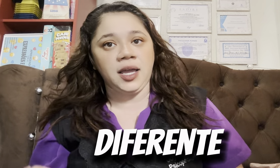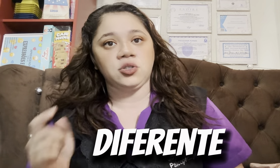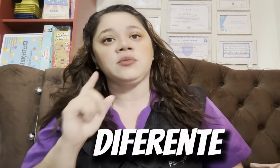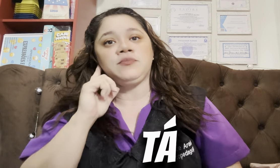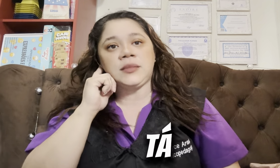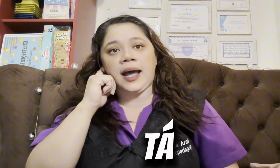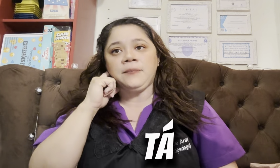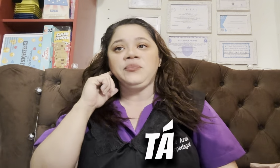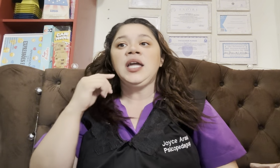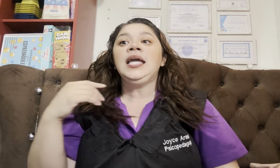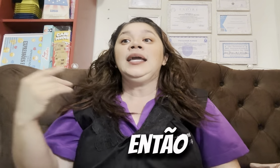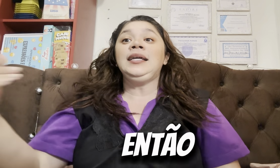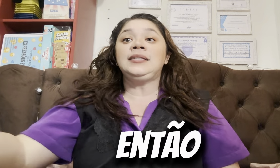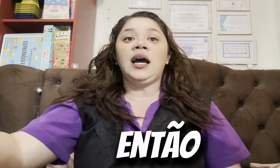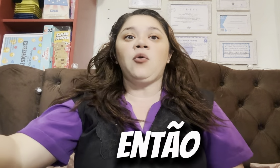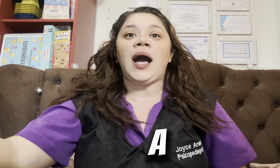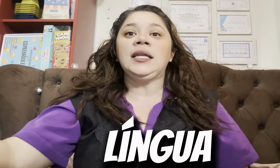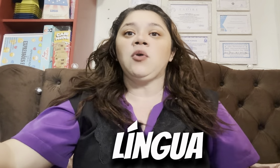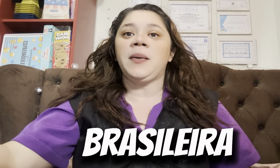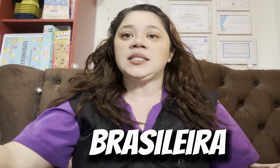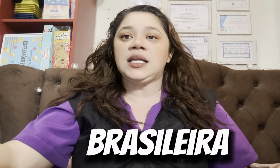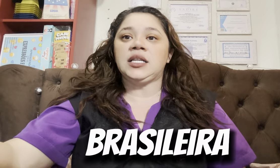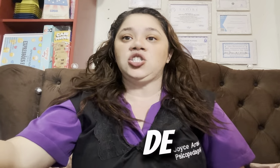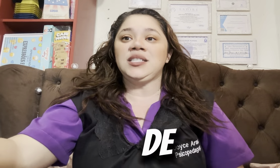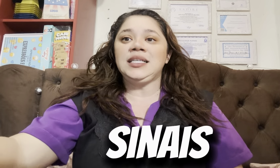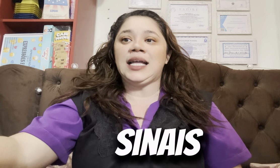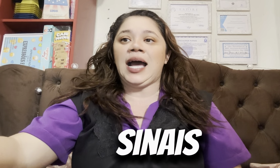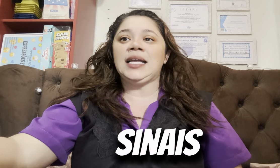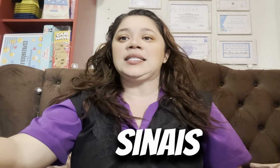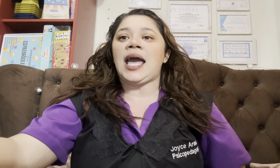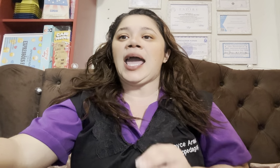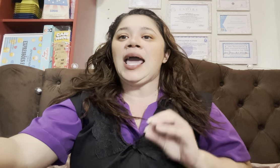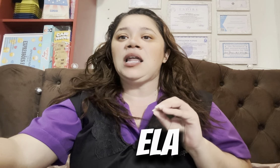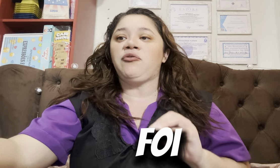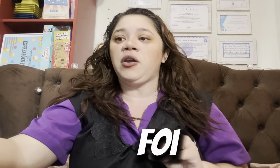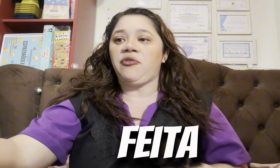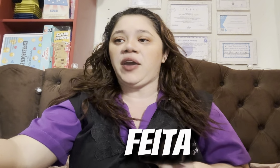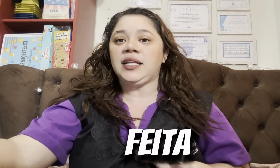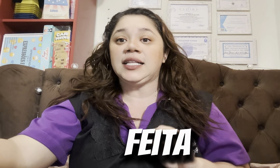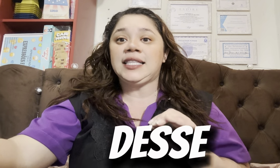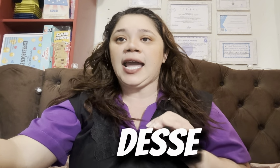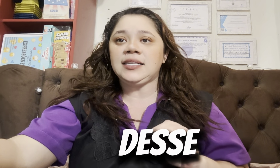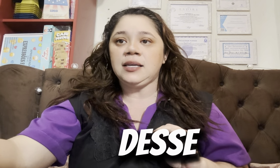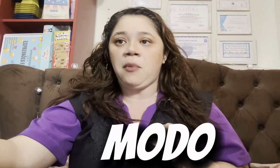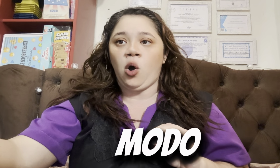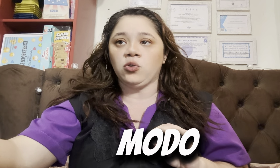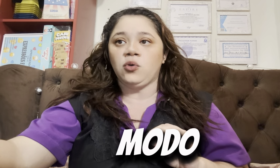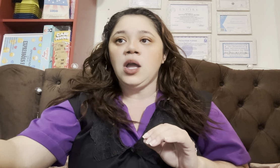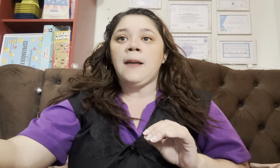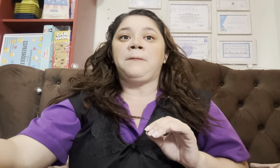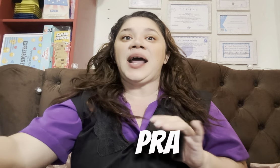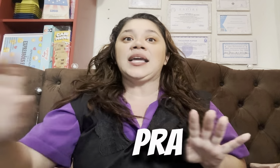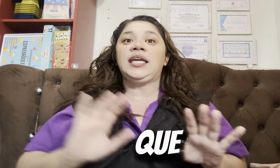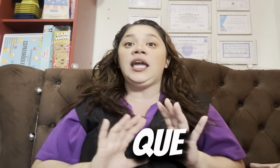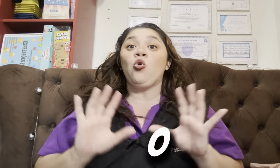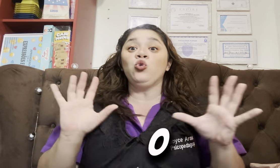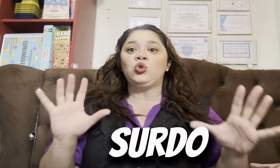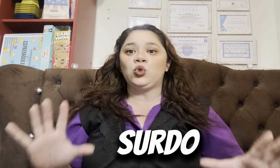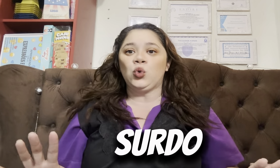diferente, tá? Então, a língua brasileira de sinais, ela foi feita desse modo para que o surdo,